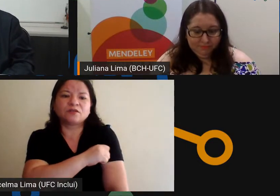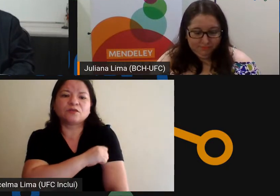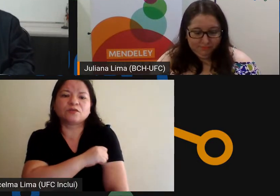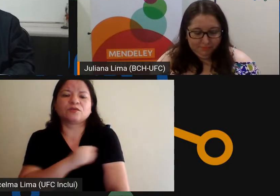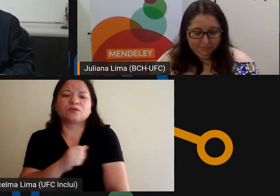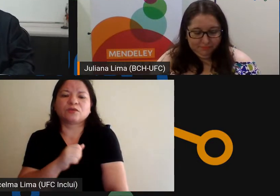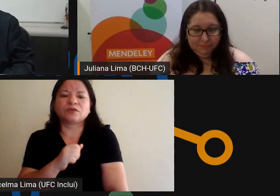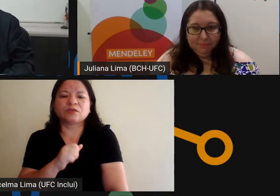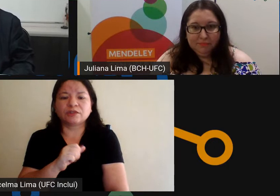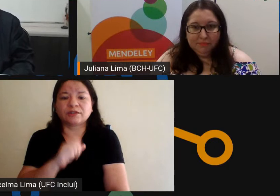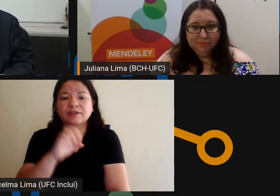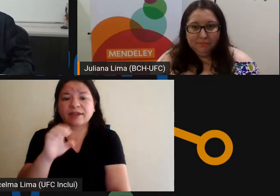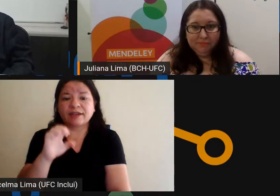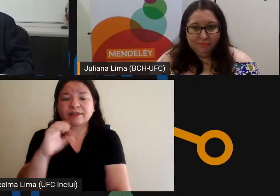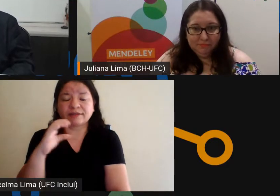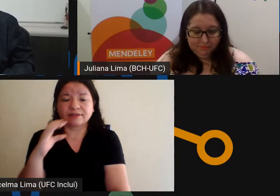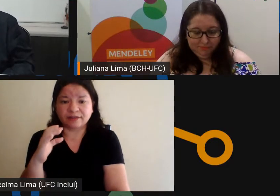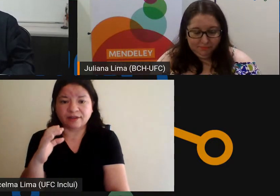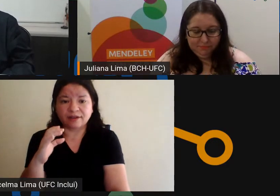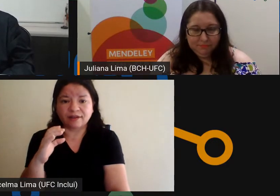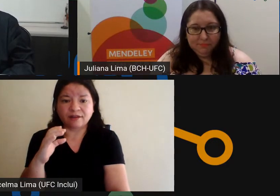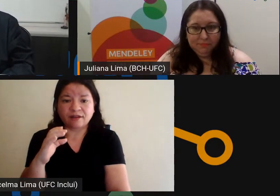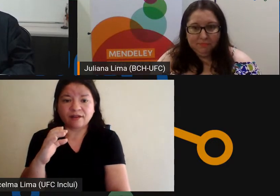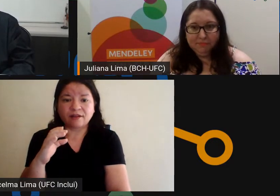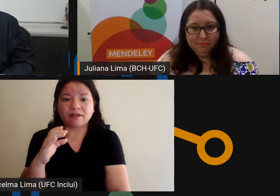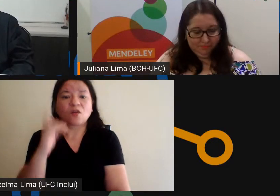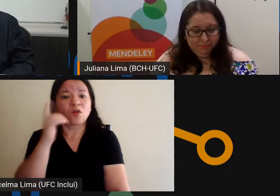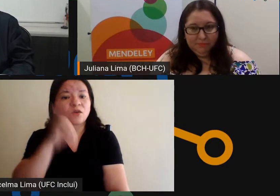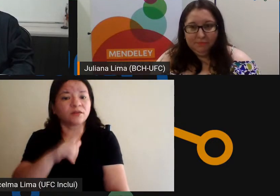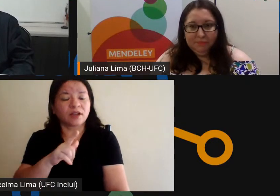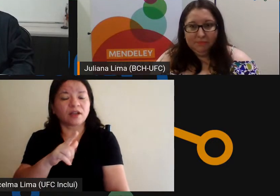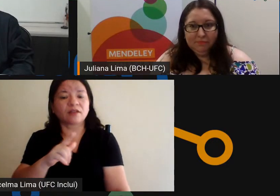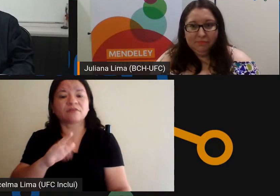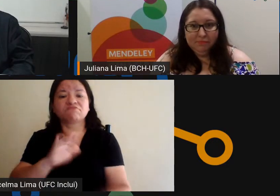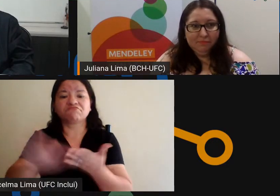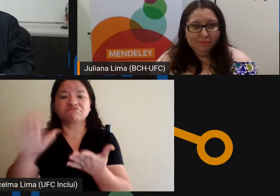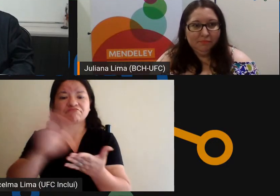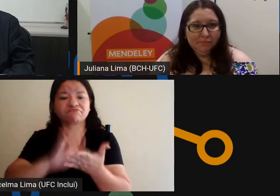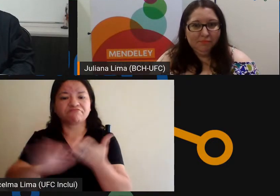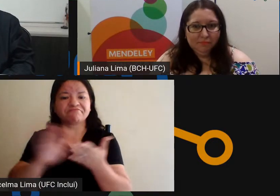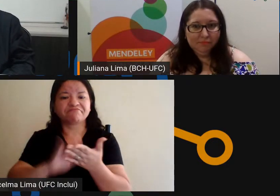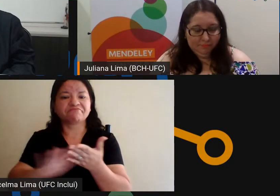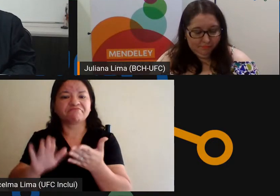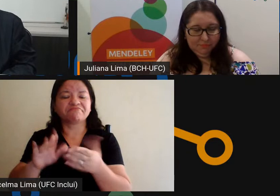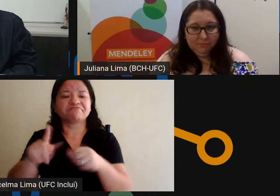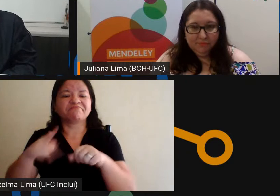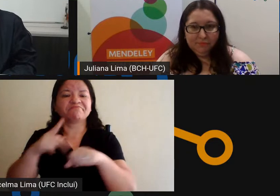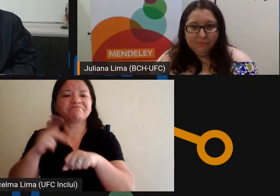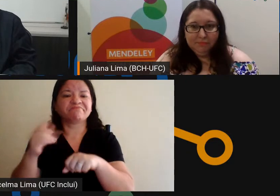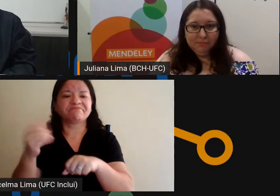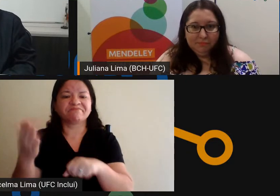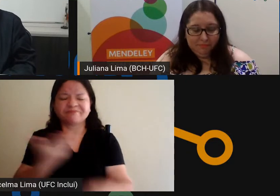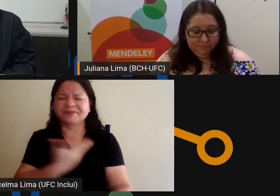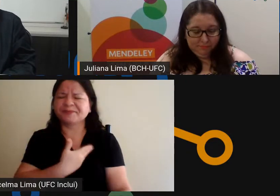Científica, você manda para publicar no exterior. Por que não? Um colega meu teve um